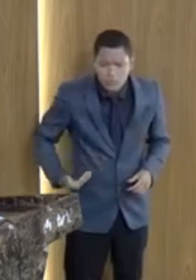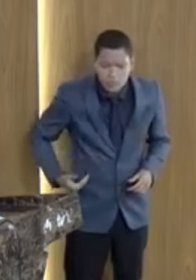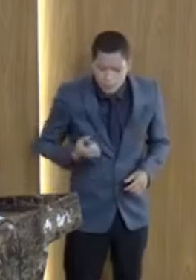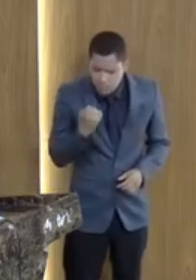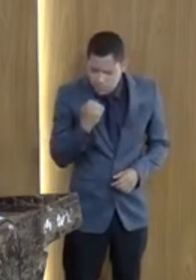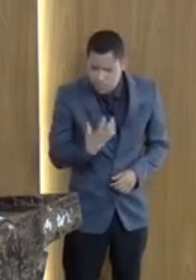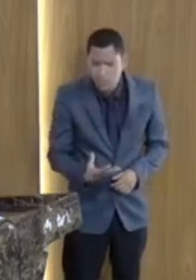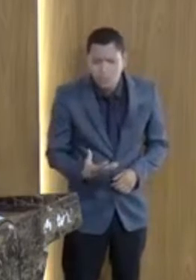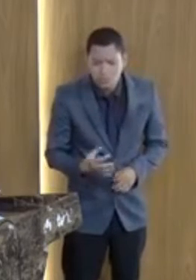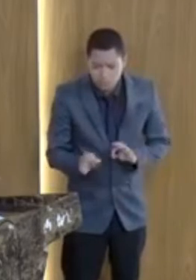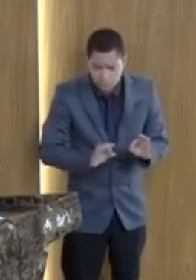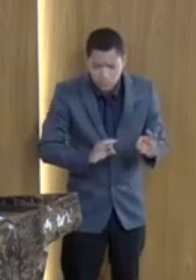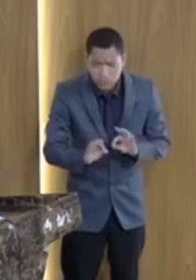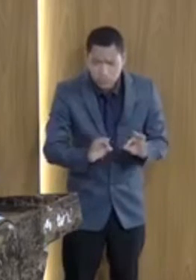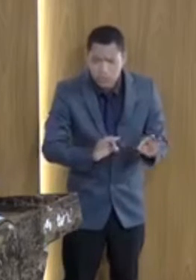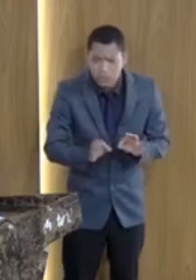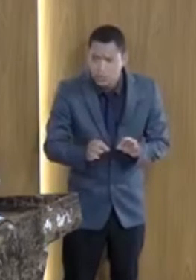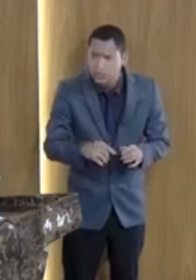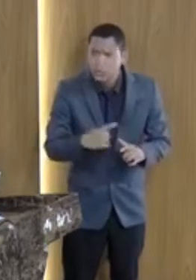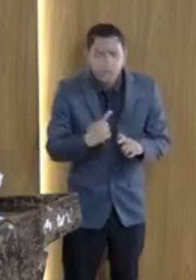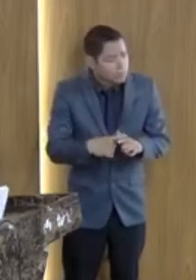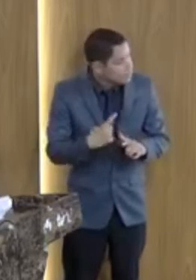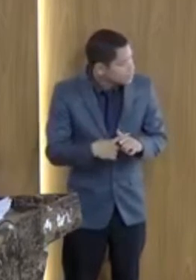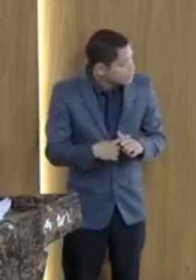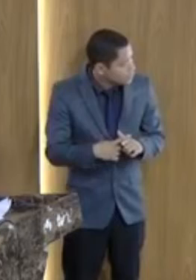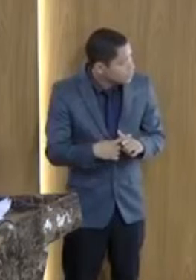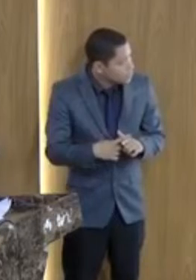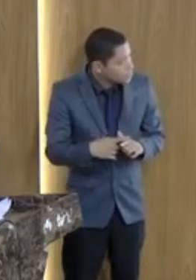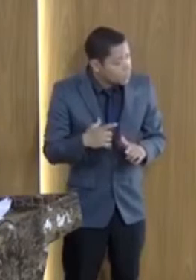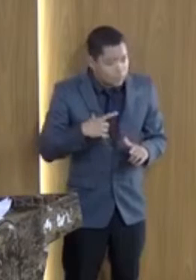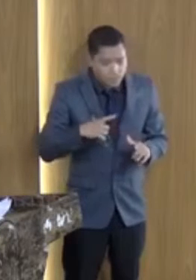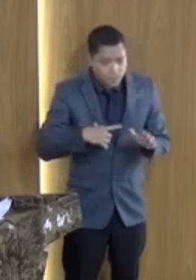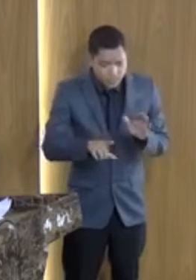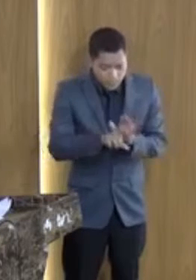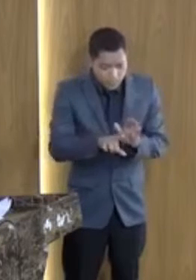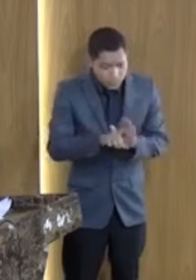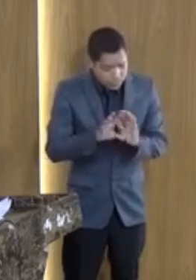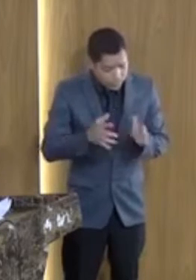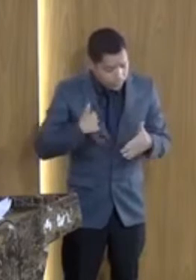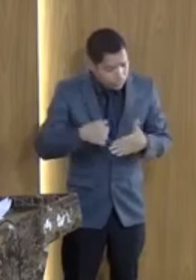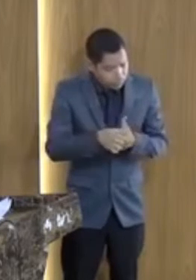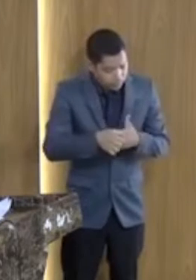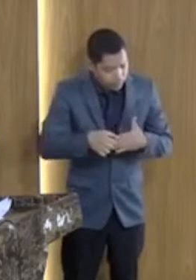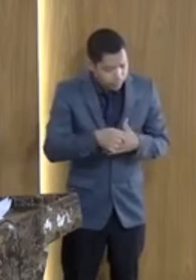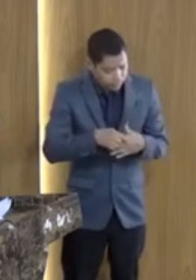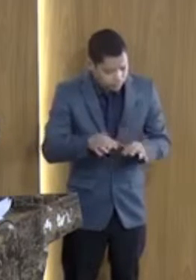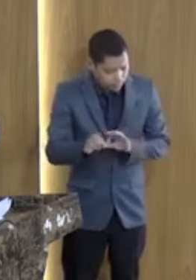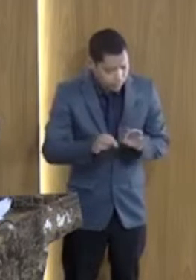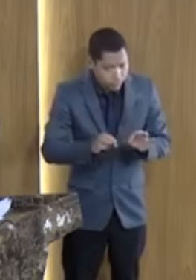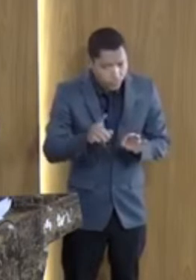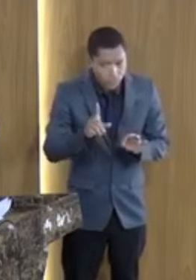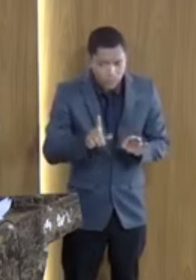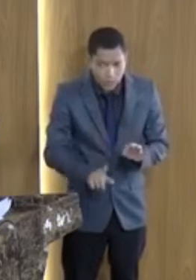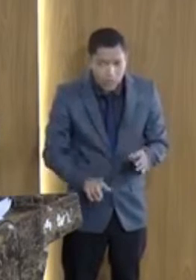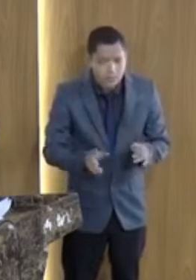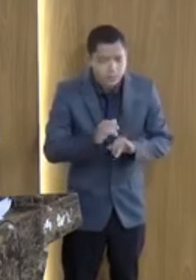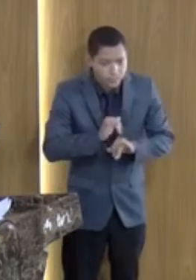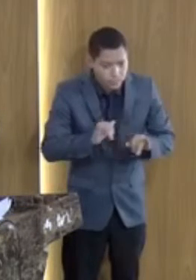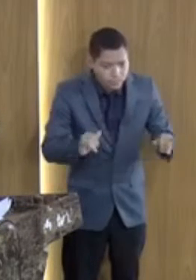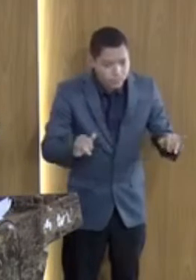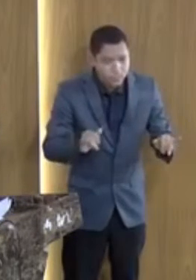iniciativa. Por que que eu estou fazendo isso? Porque tem uma lei da minha autoria, e eu trouxe aqui a lei que foi promulgada,